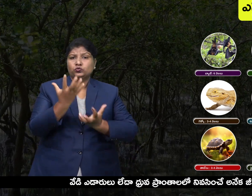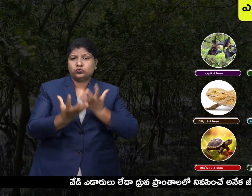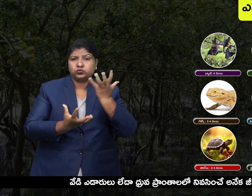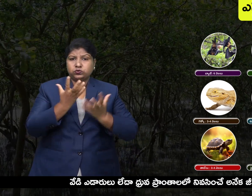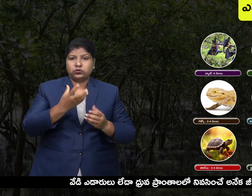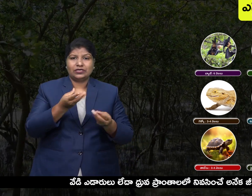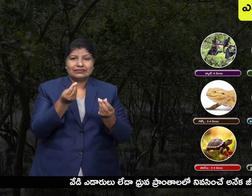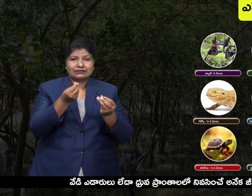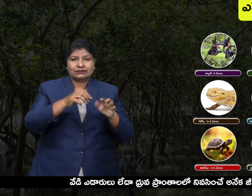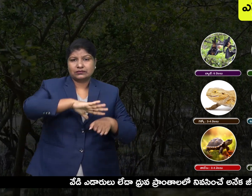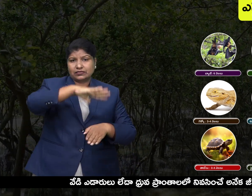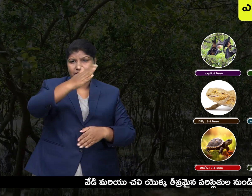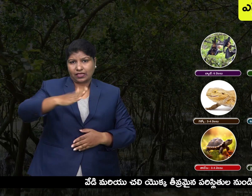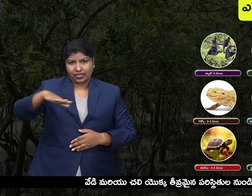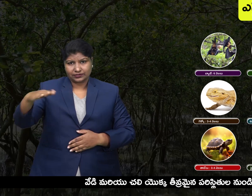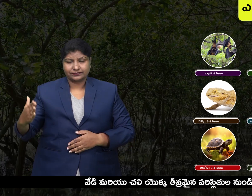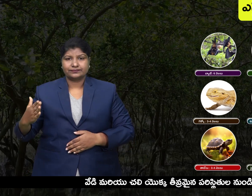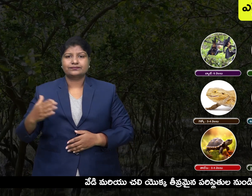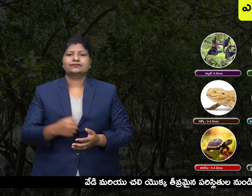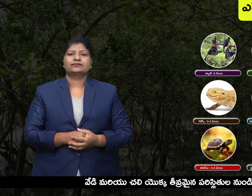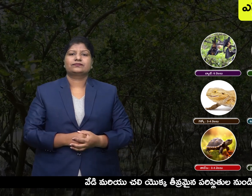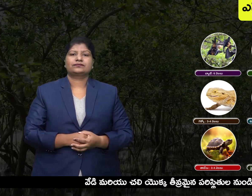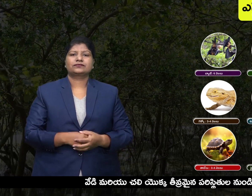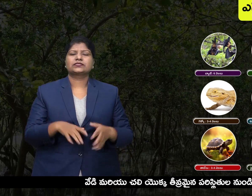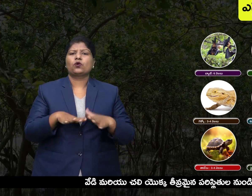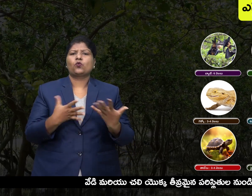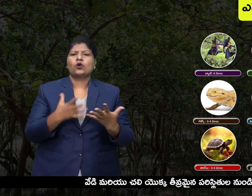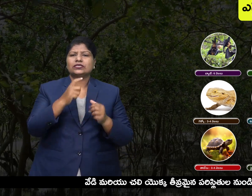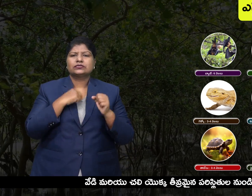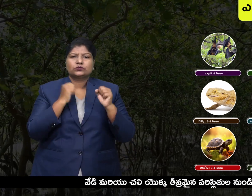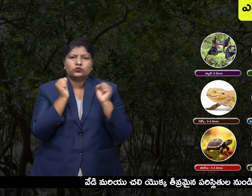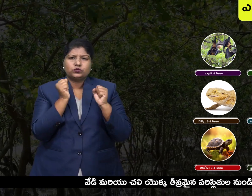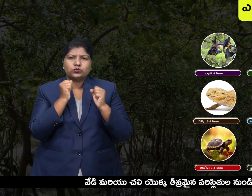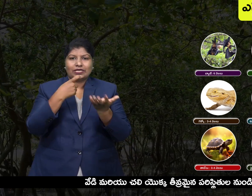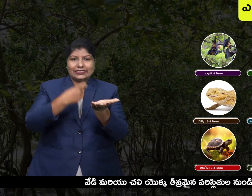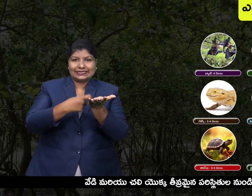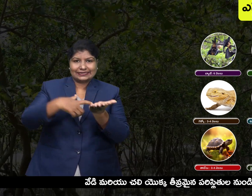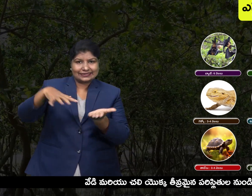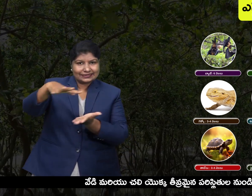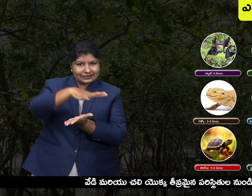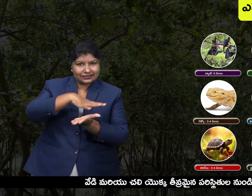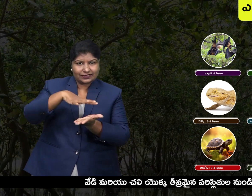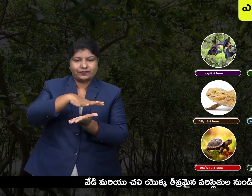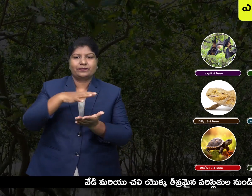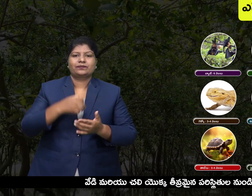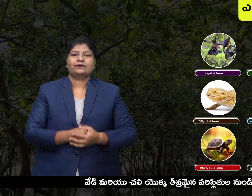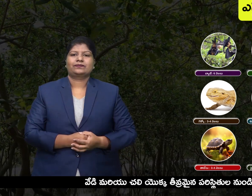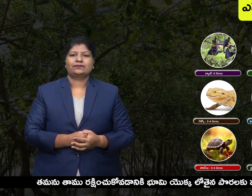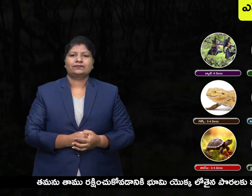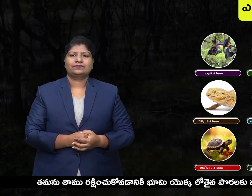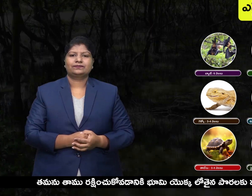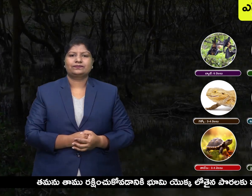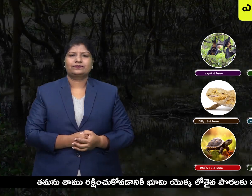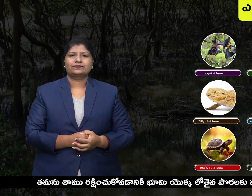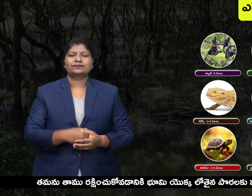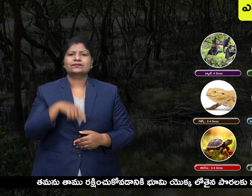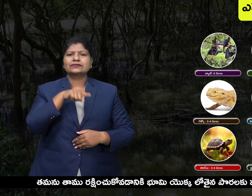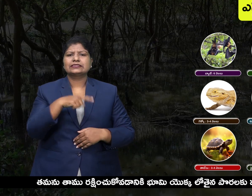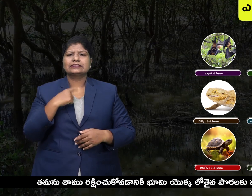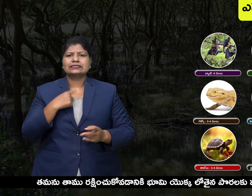నివసించే అనేక జీవులు వేడి మరియు చలి యొక్క తీవ్రమైన పరిస్థితుల నుండి తమను